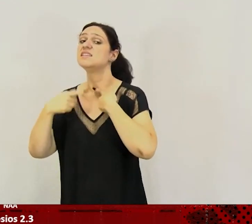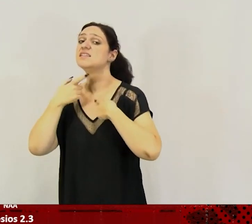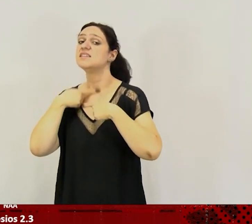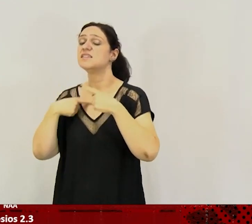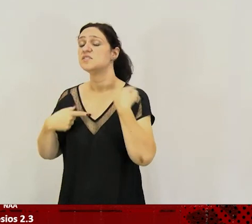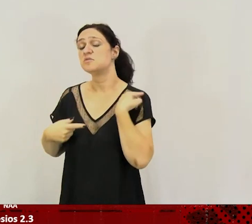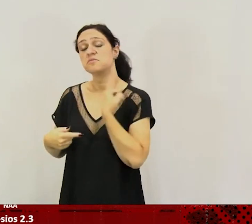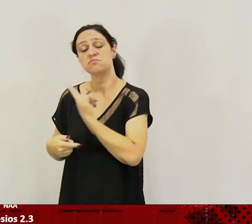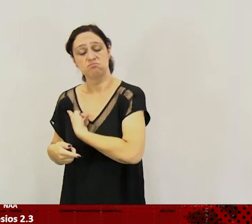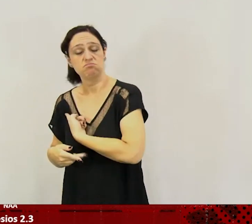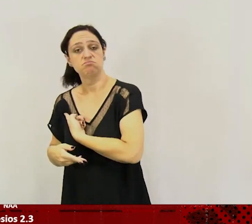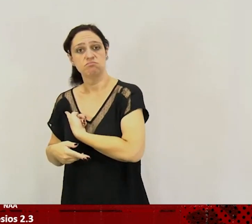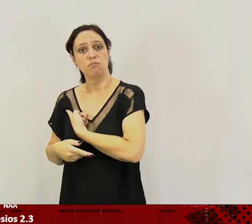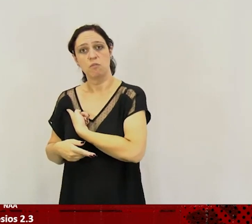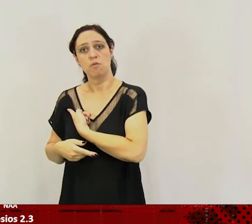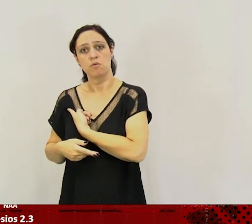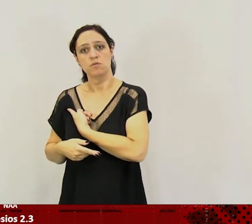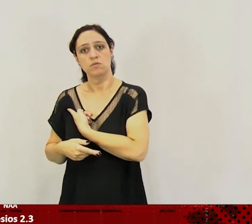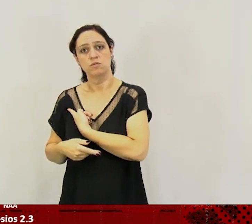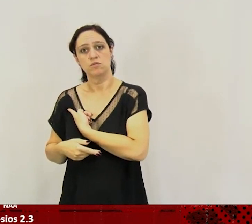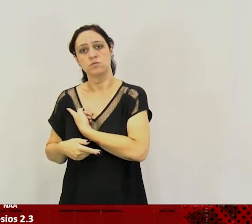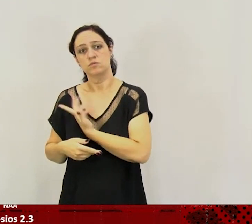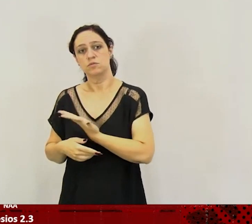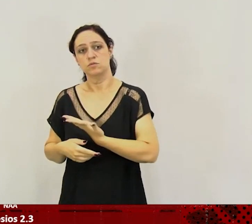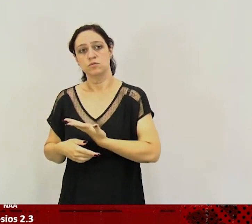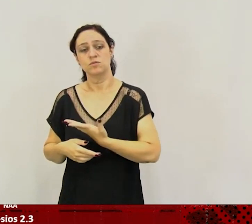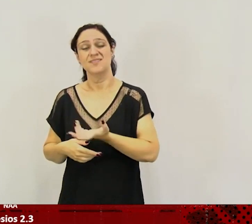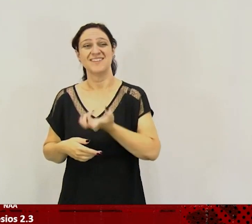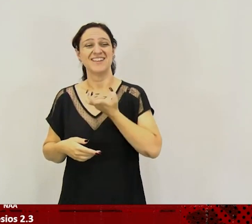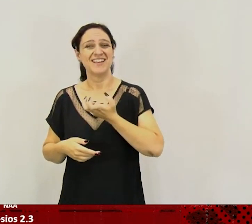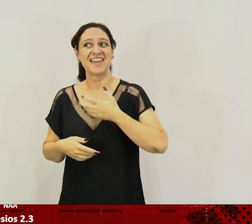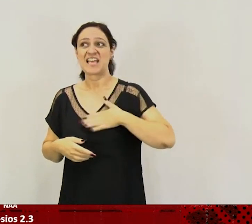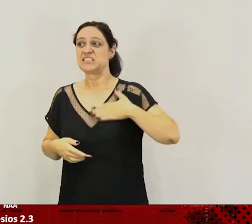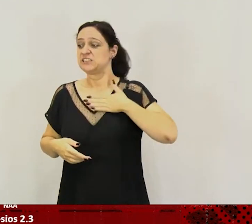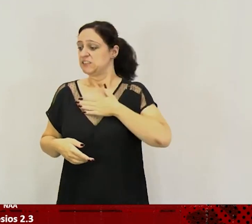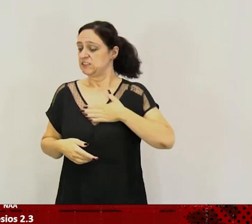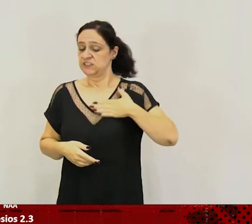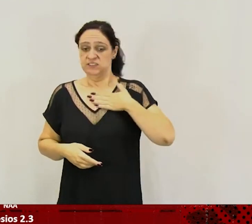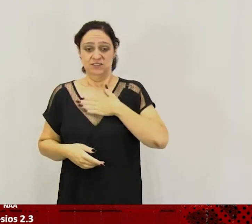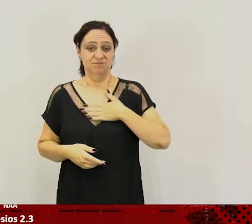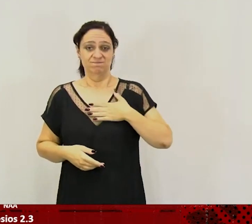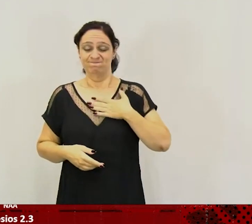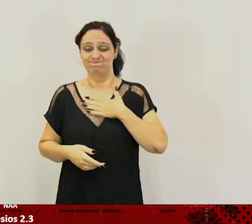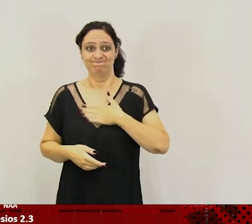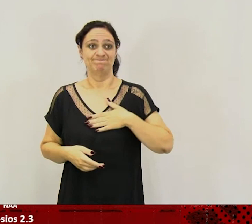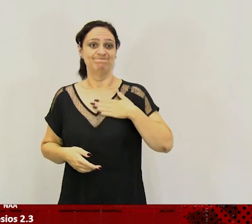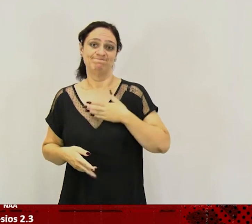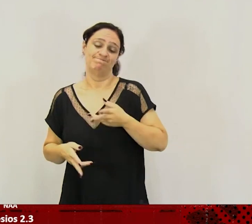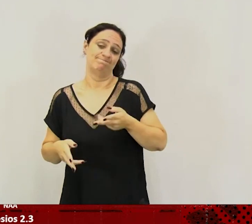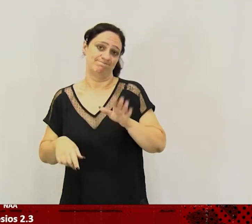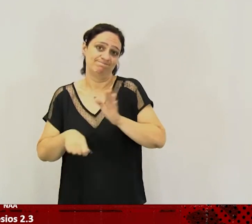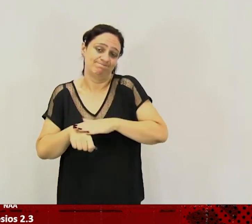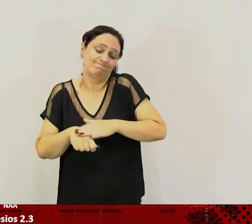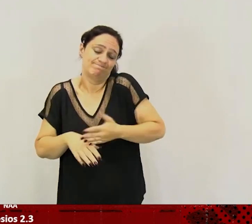vontades, que a gente nem sempre queria satisfazer, mas quando percebia já tinha feito.